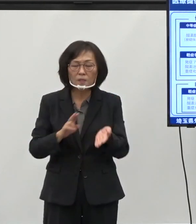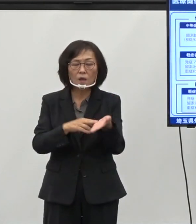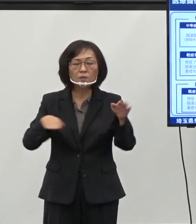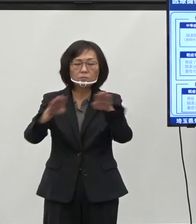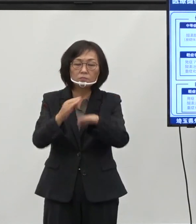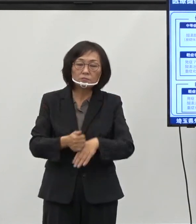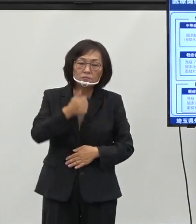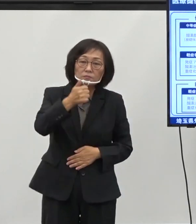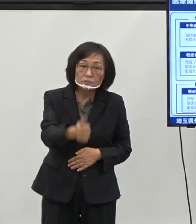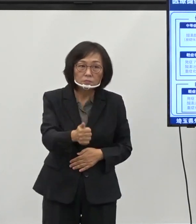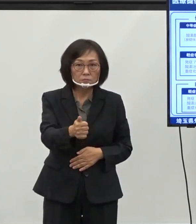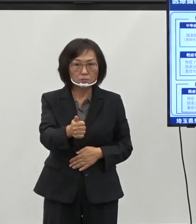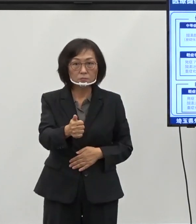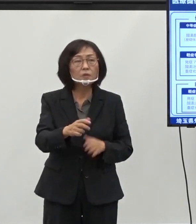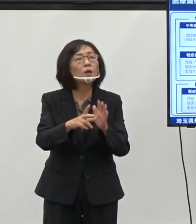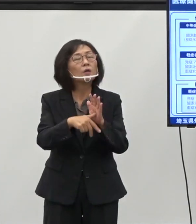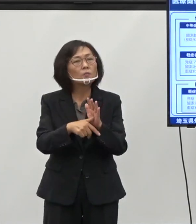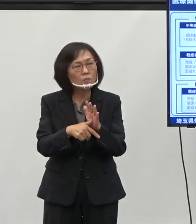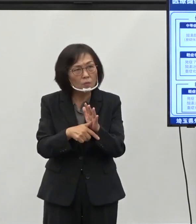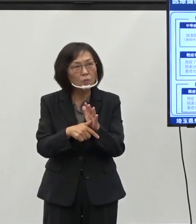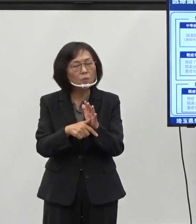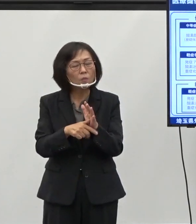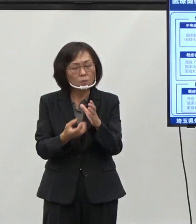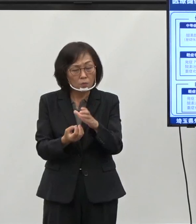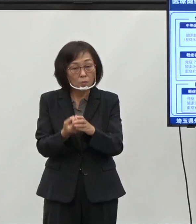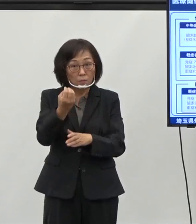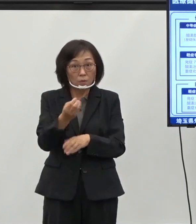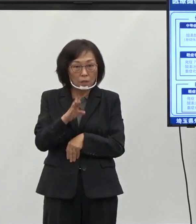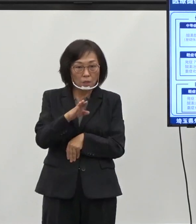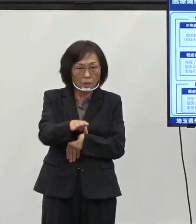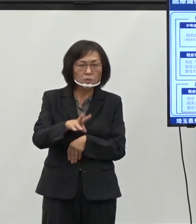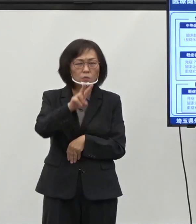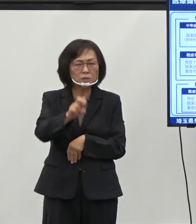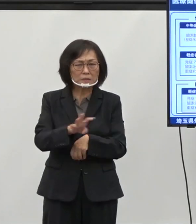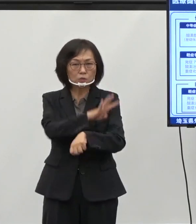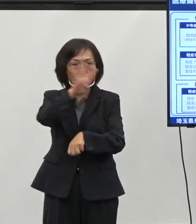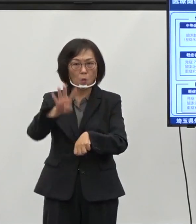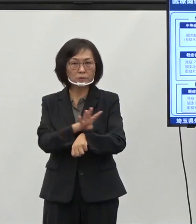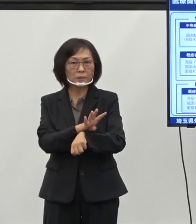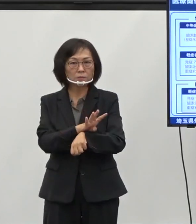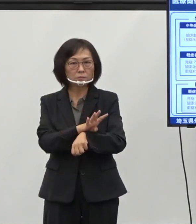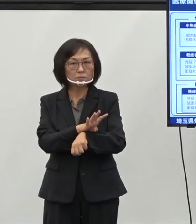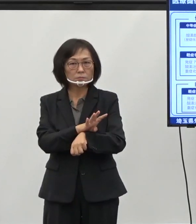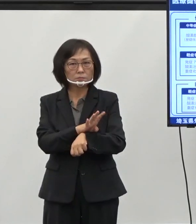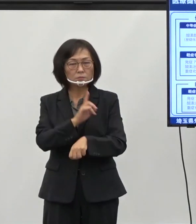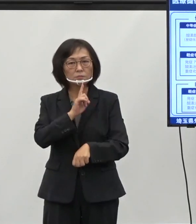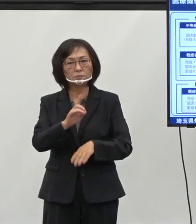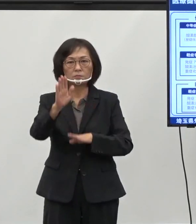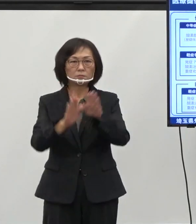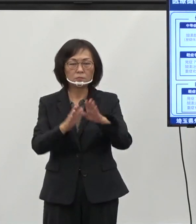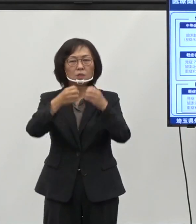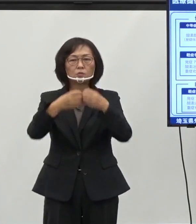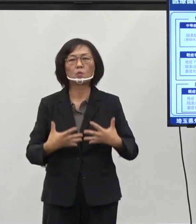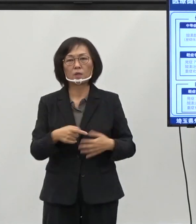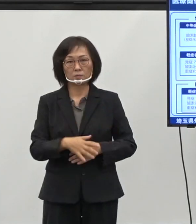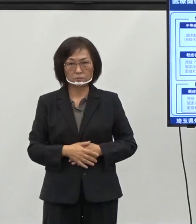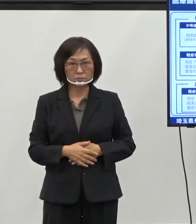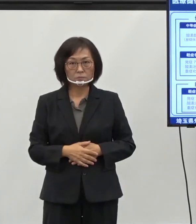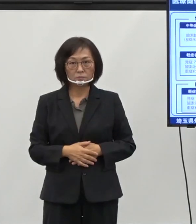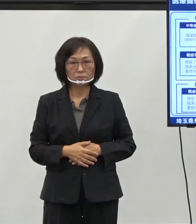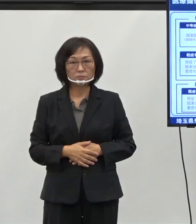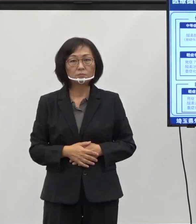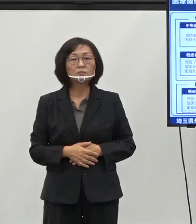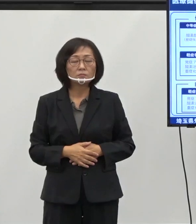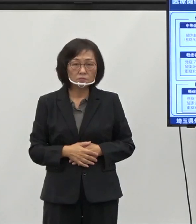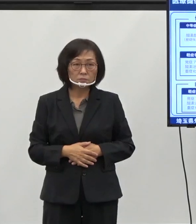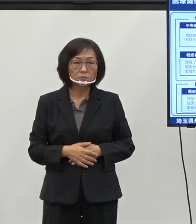ても24時間の経過措置が条件というふうになっていますのが、確保できる場合というふう